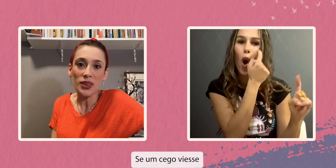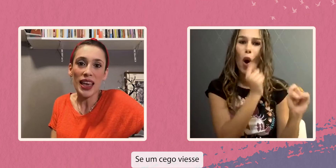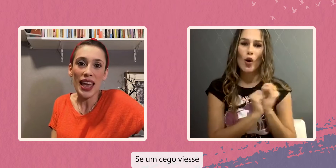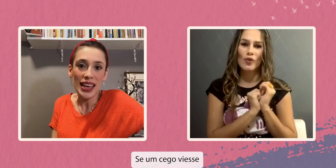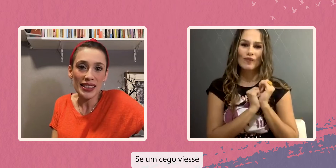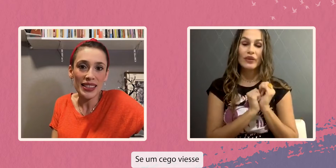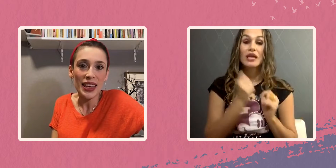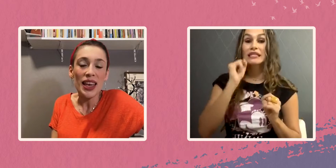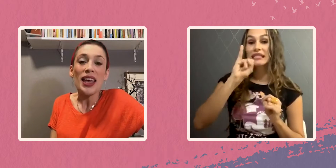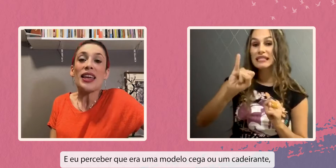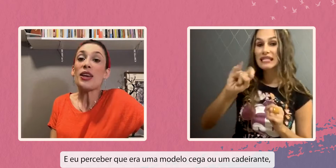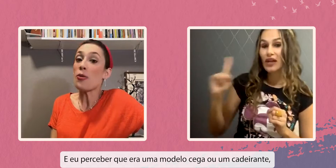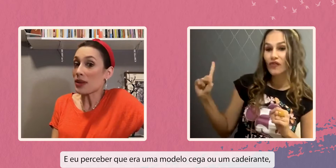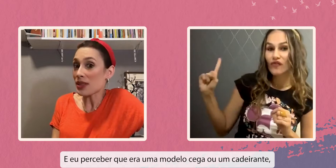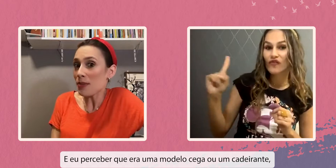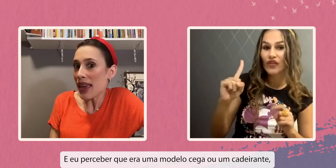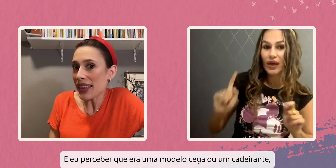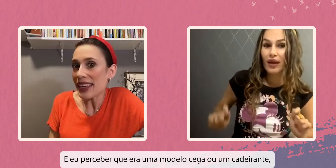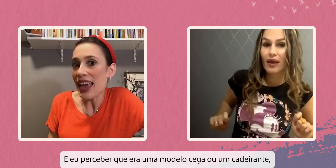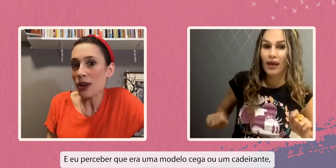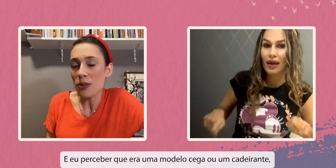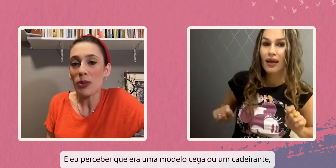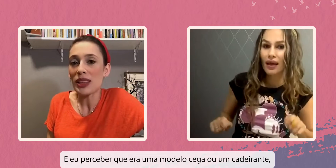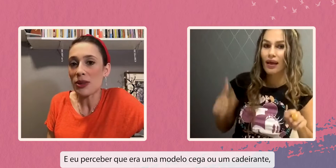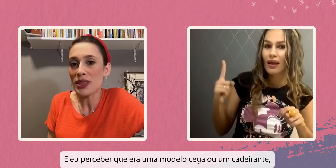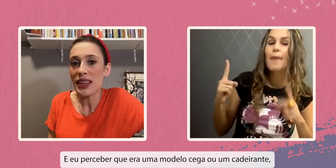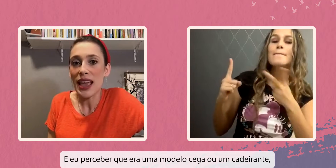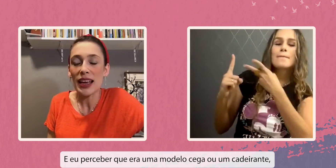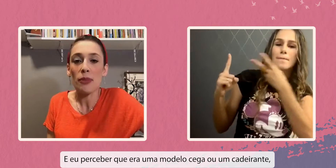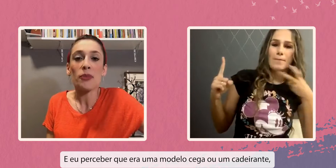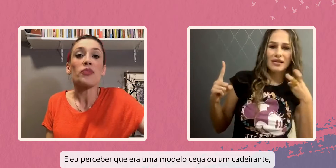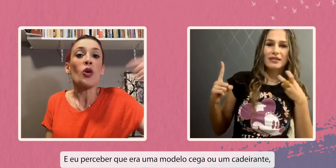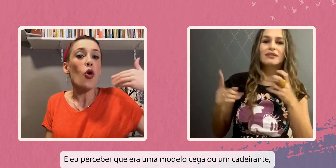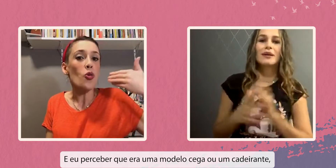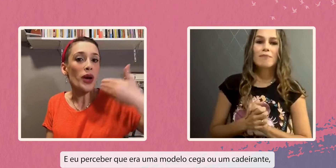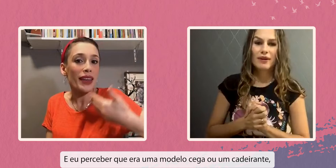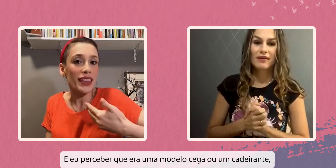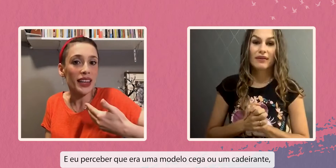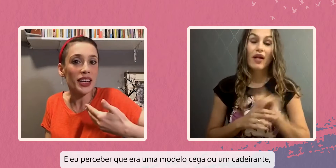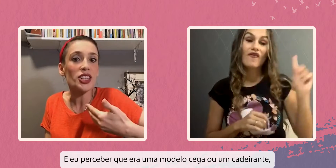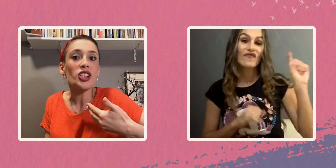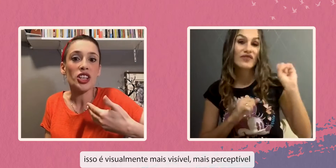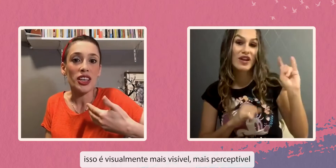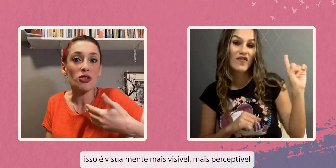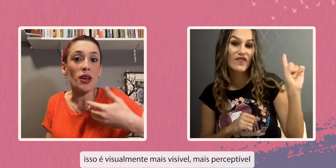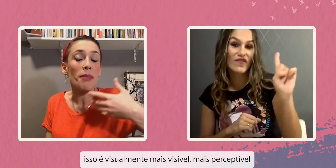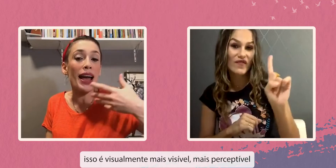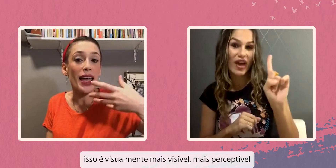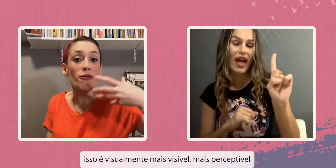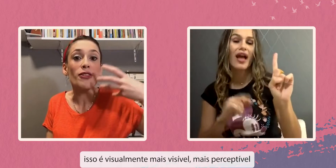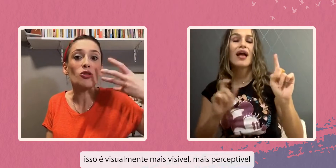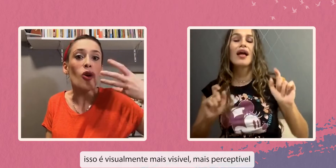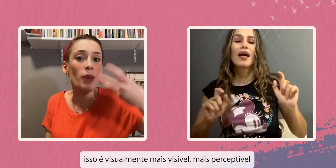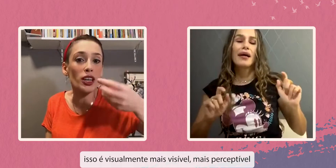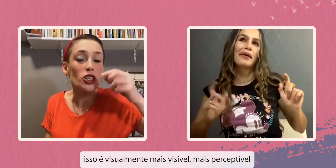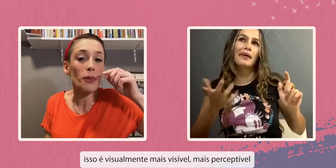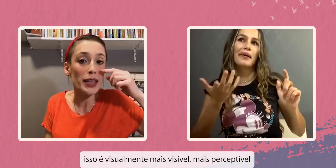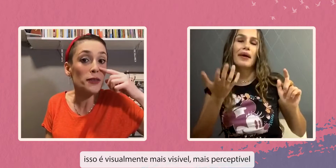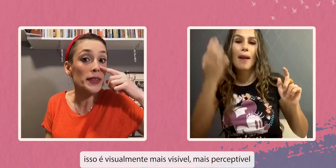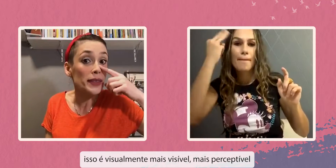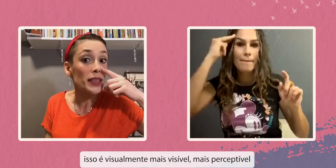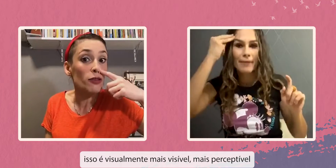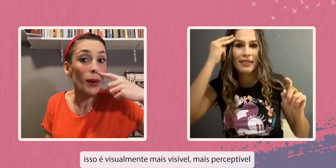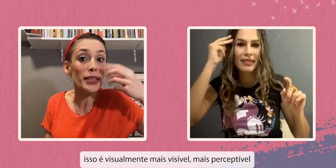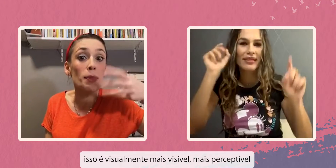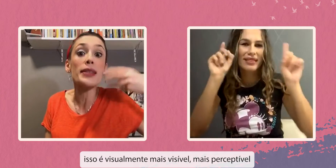cego viesse e eu perceber que era uma modelo cega ou um cadeirante, isso é visualmente